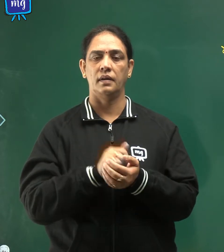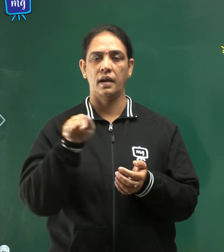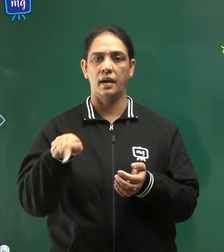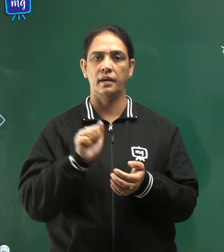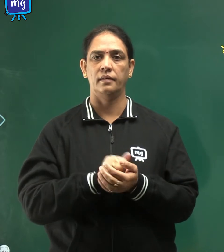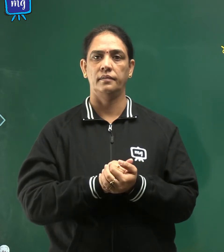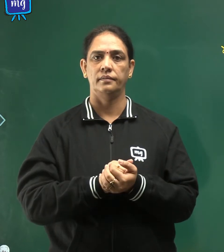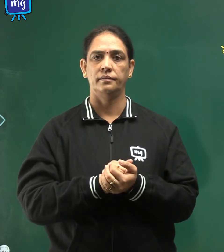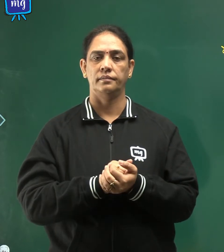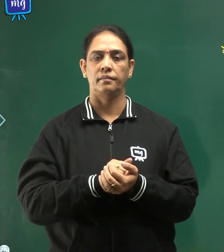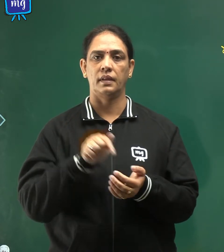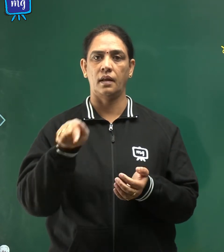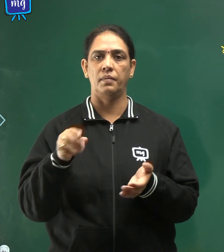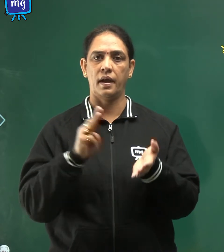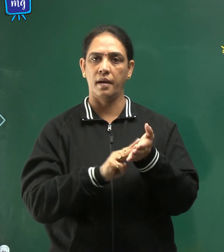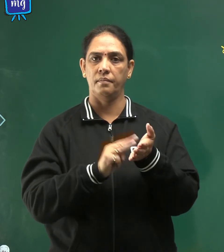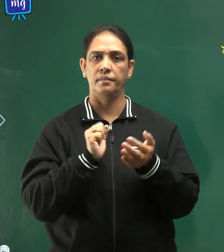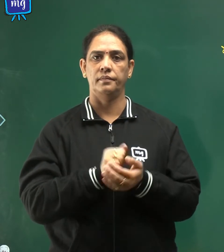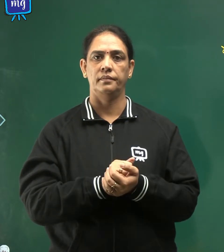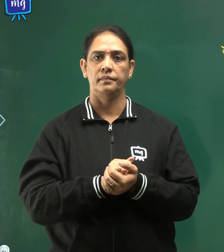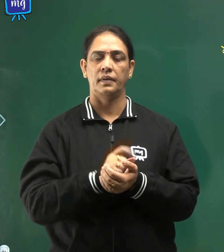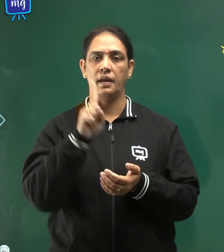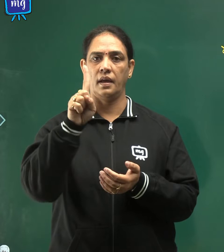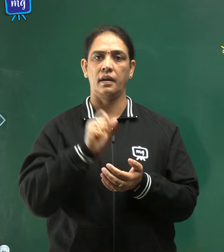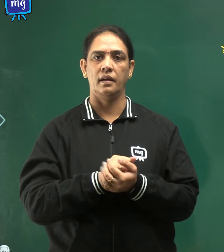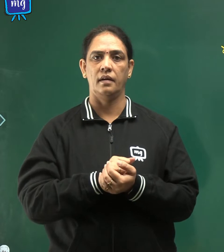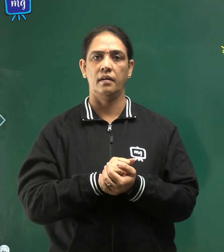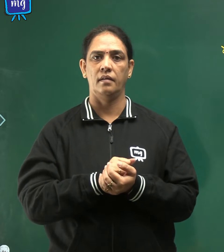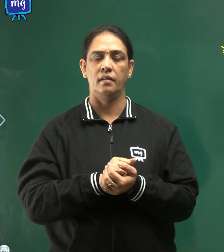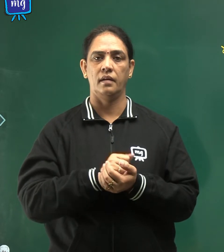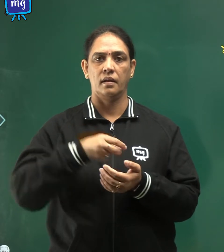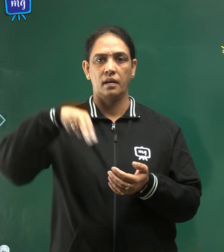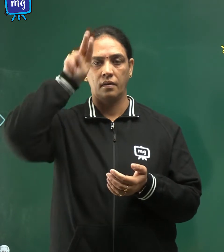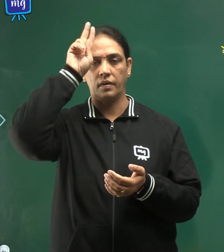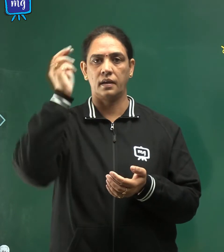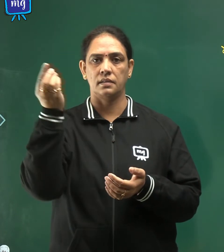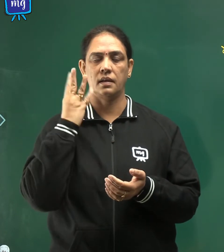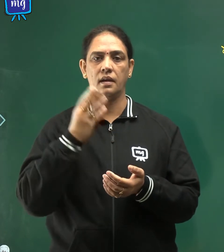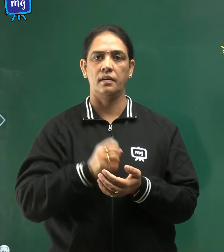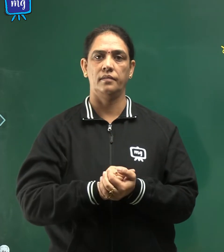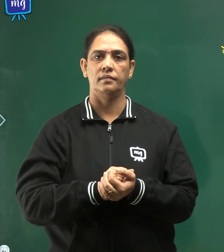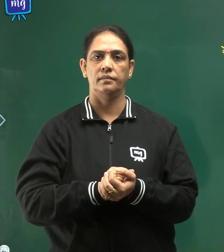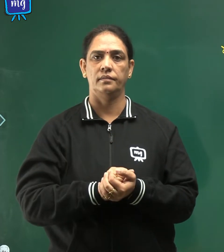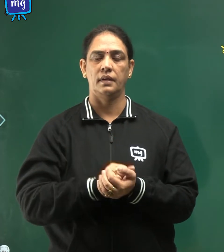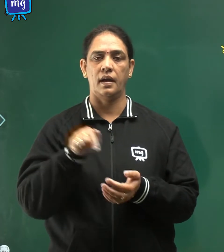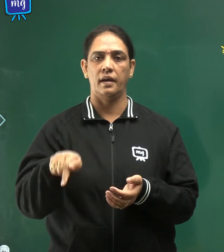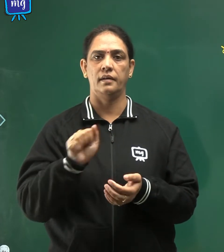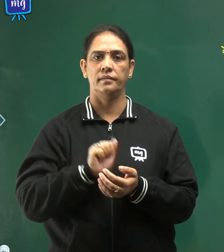है, तब m एक वर्ग संख्या